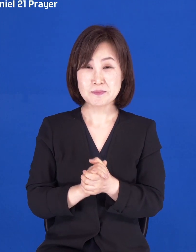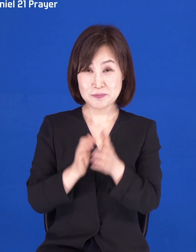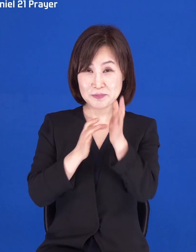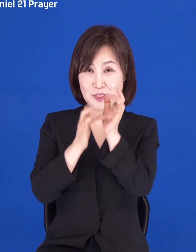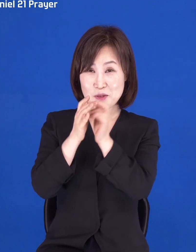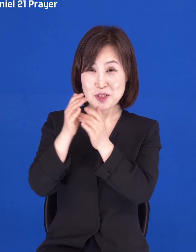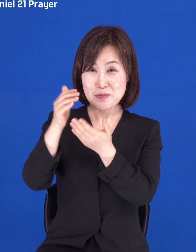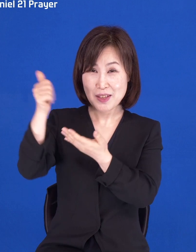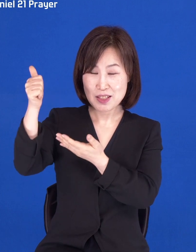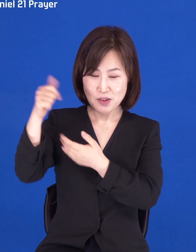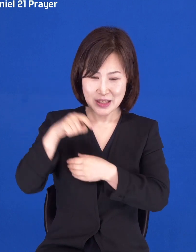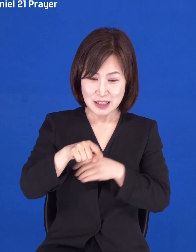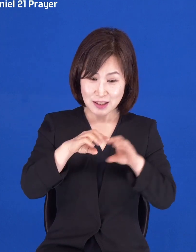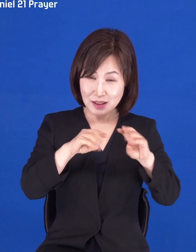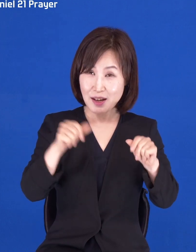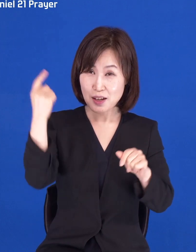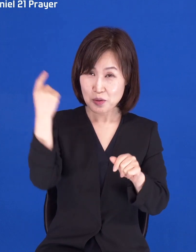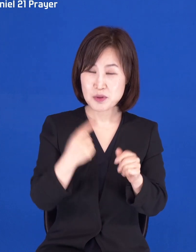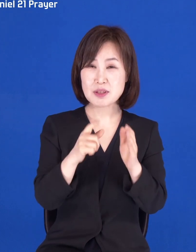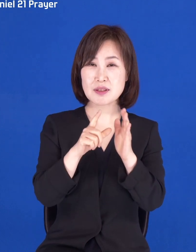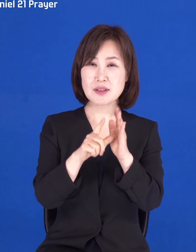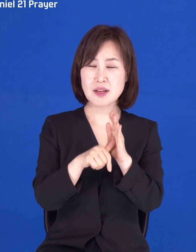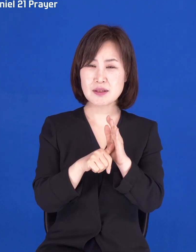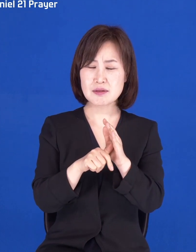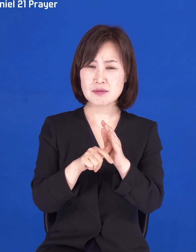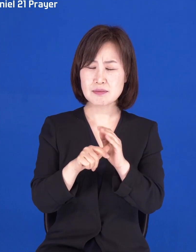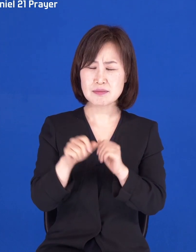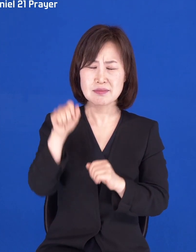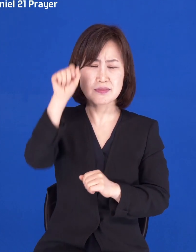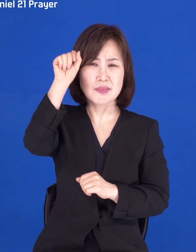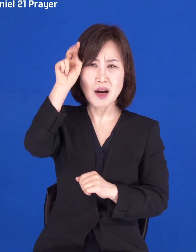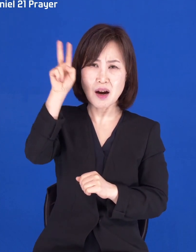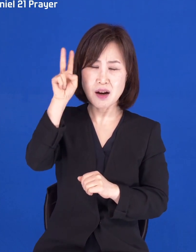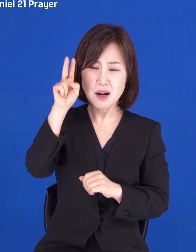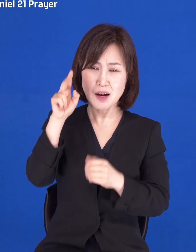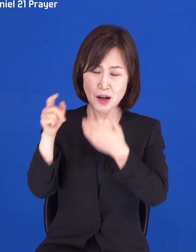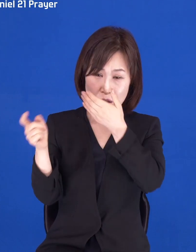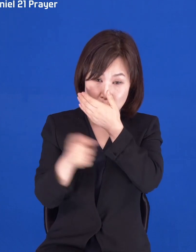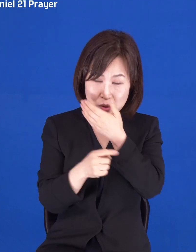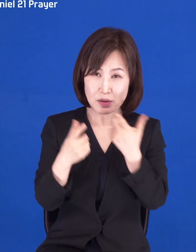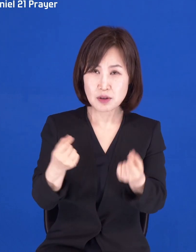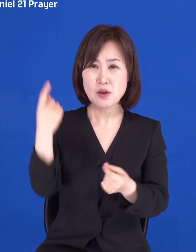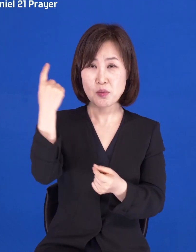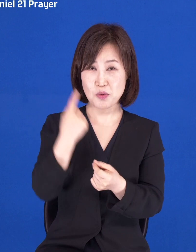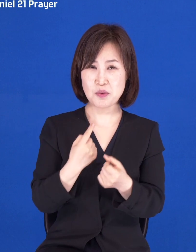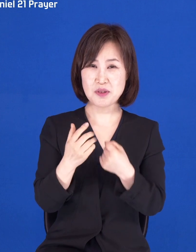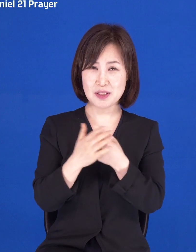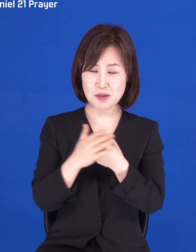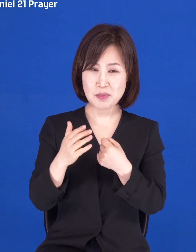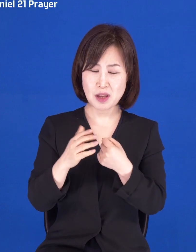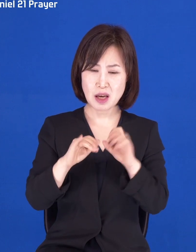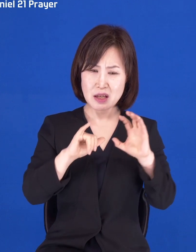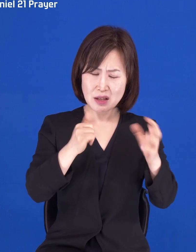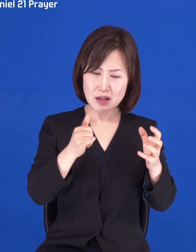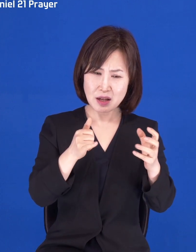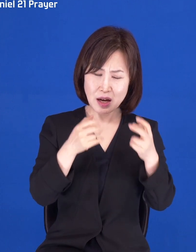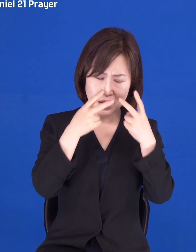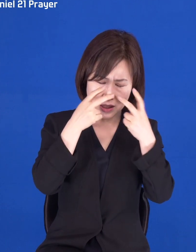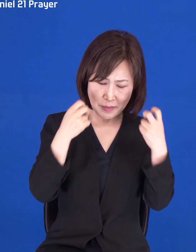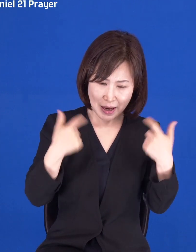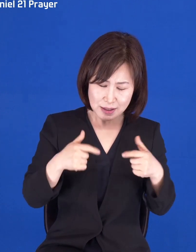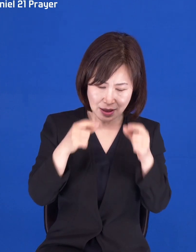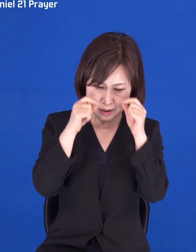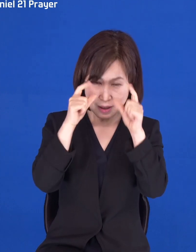예수님께서 이 땅에 오실 때는 아무 예고 없이 도적같이 오시기 때문에 세상의 잠에서 늘 깨어